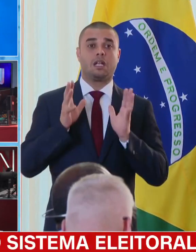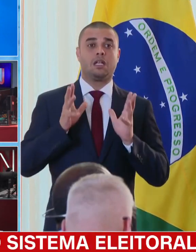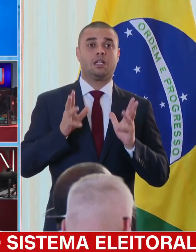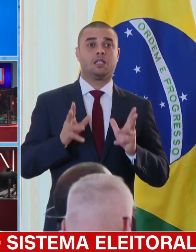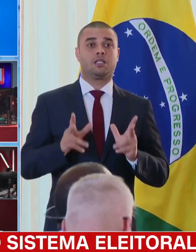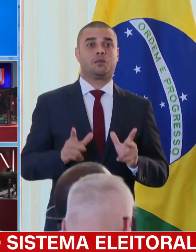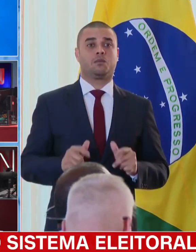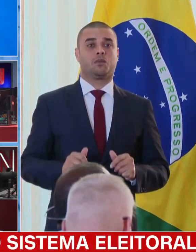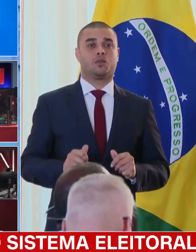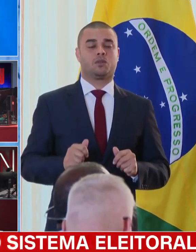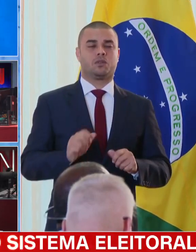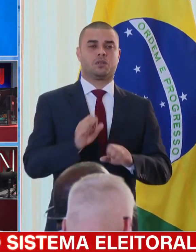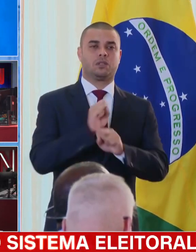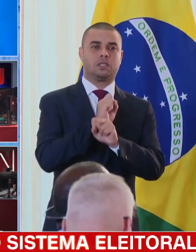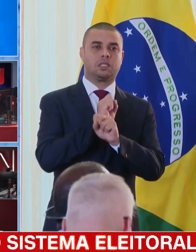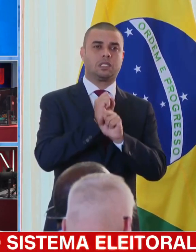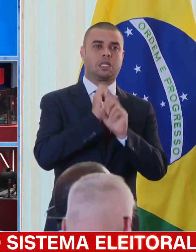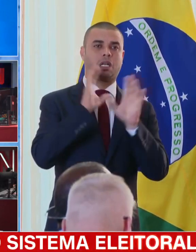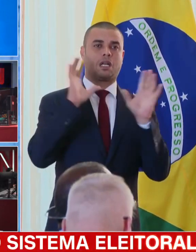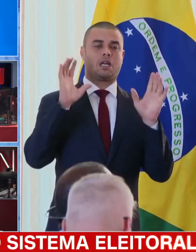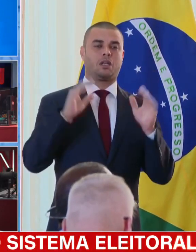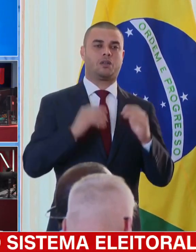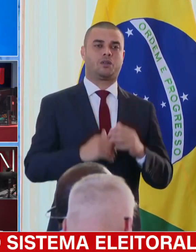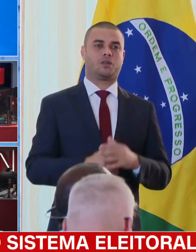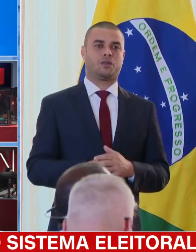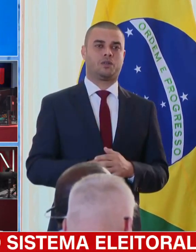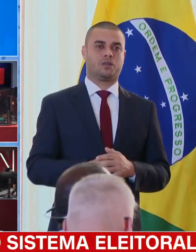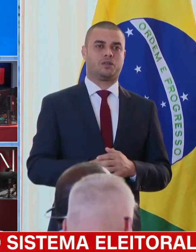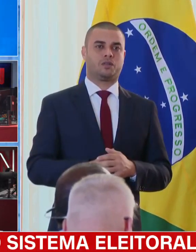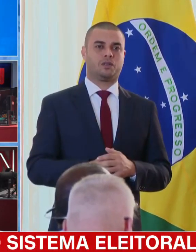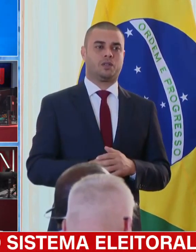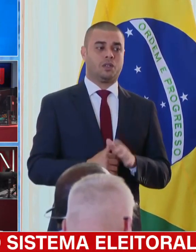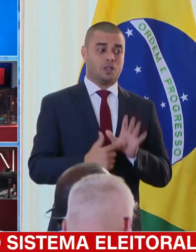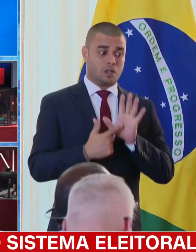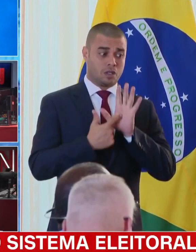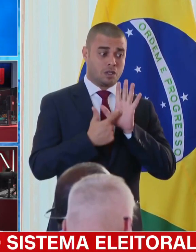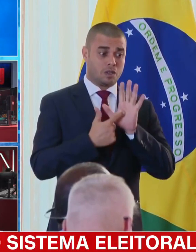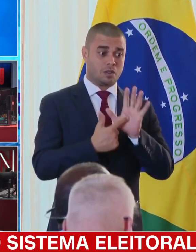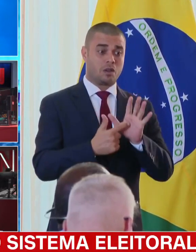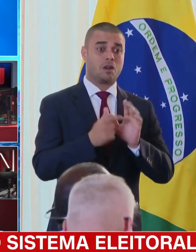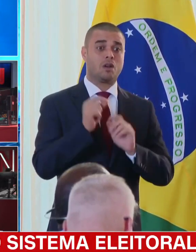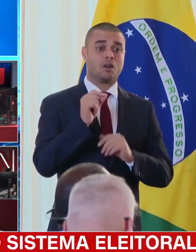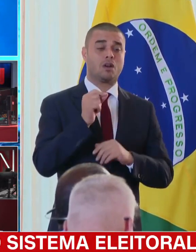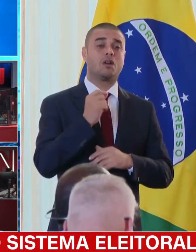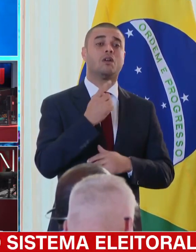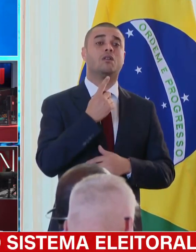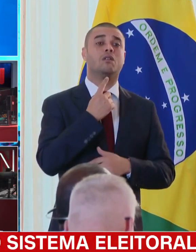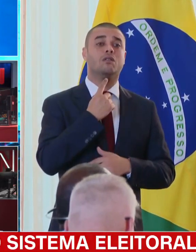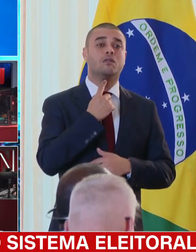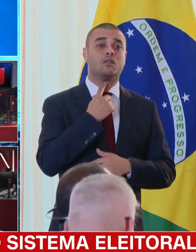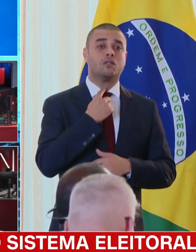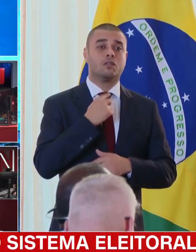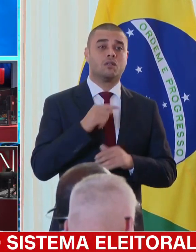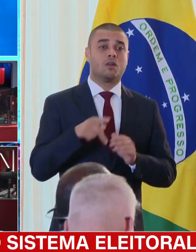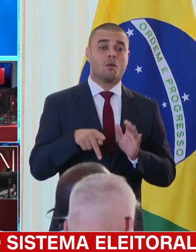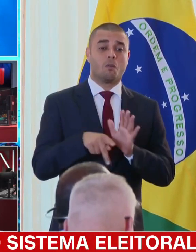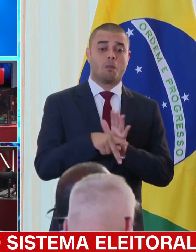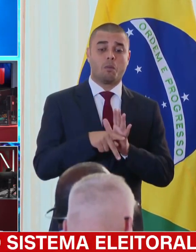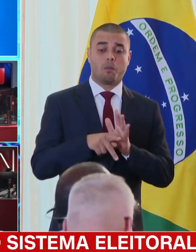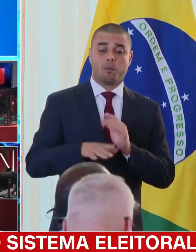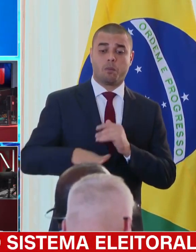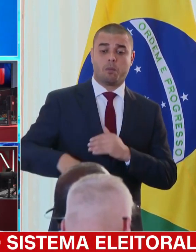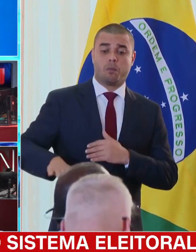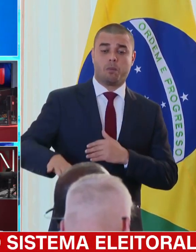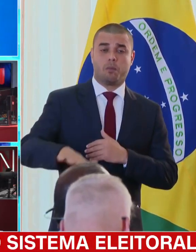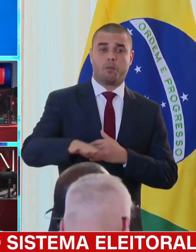das urnas com a internet a gente já falou tantas vezes isso aqui né inclusive tantas vezes que a gente teve que repetir essa explicação